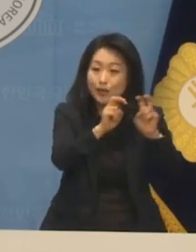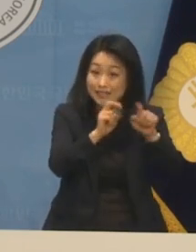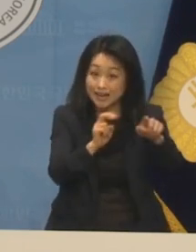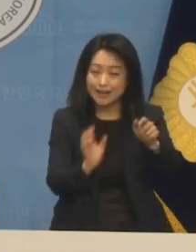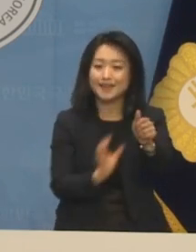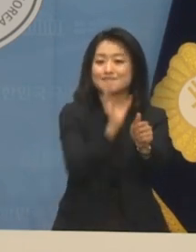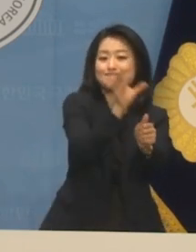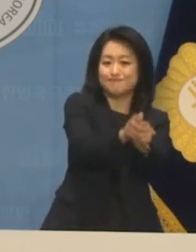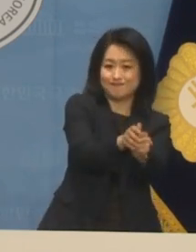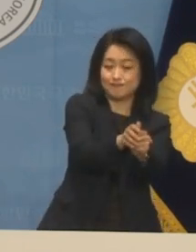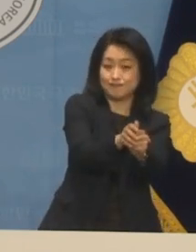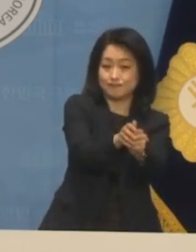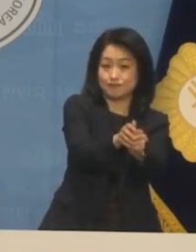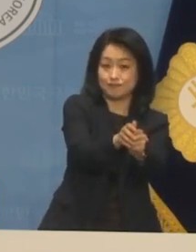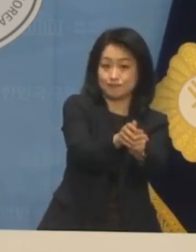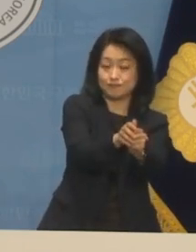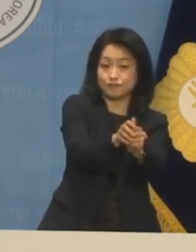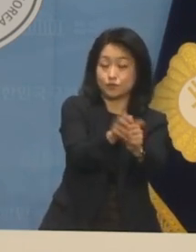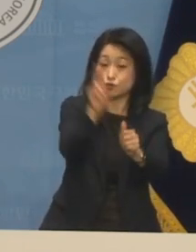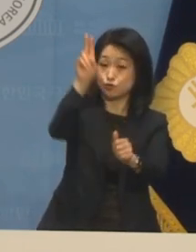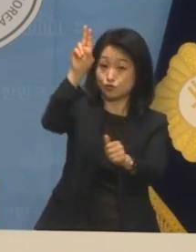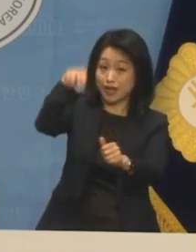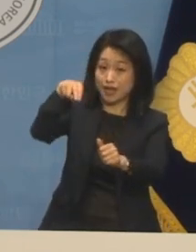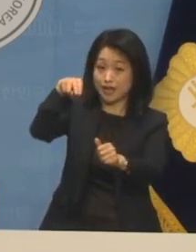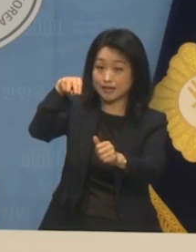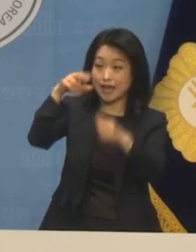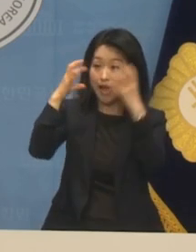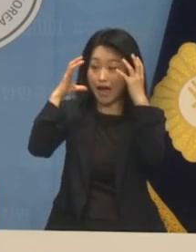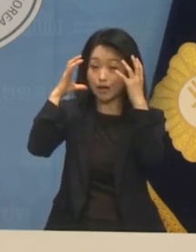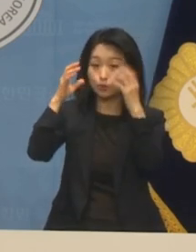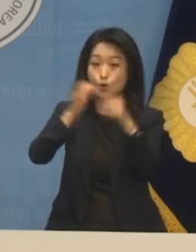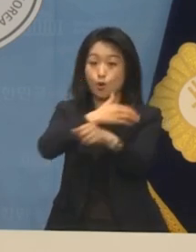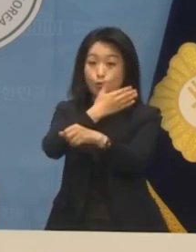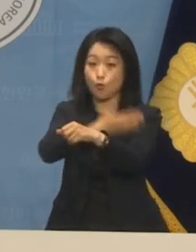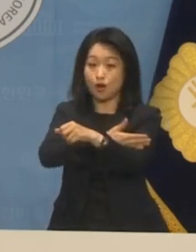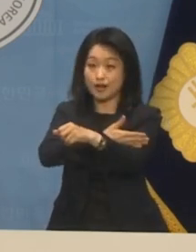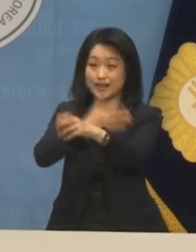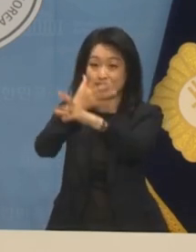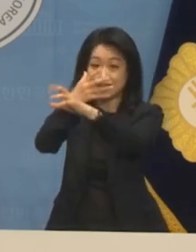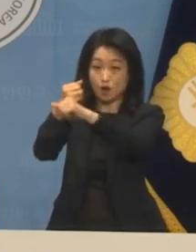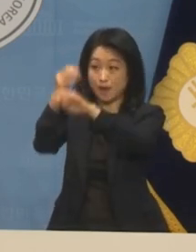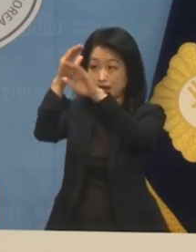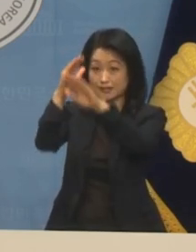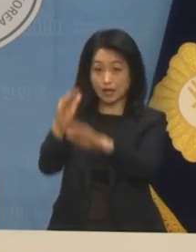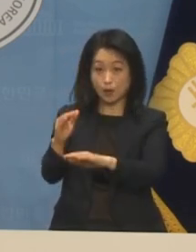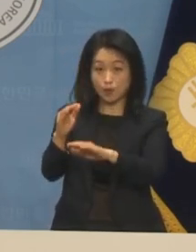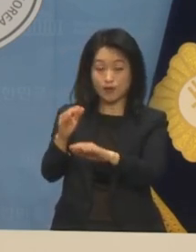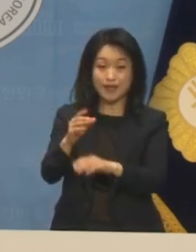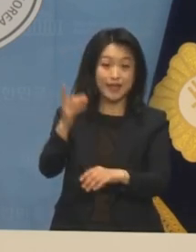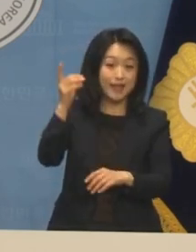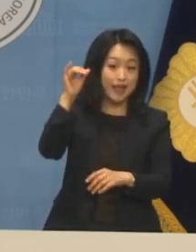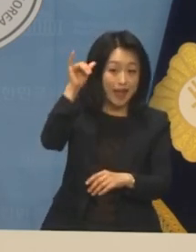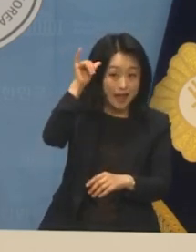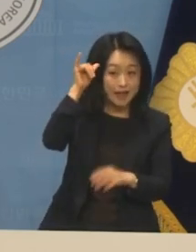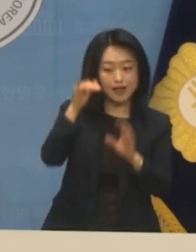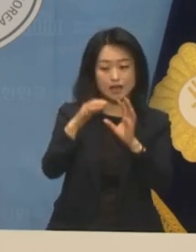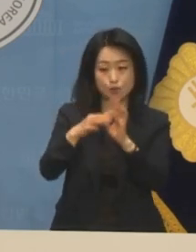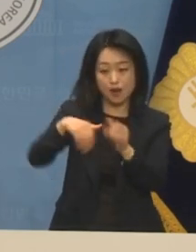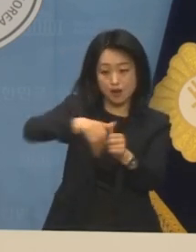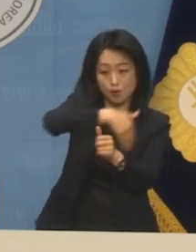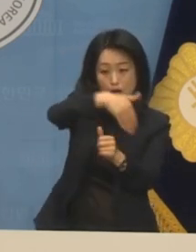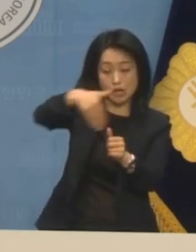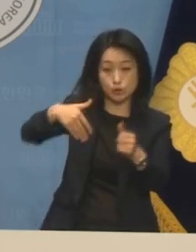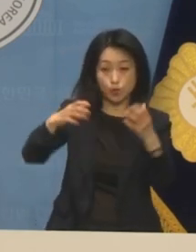있습니다. UN 아동권리협약 일반 논평 25호에서 제시한 디지털 환경과 관련된